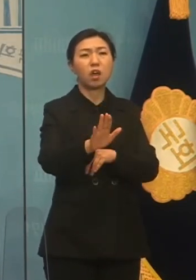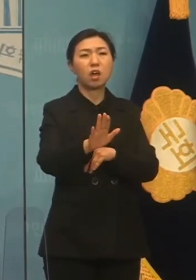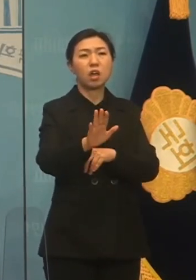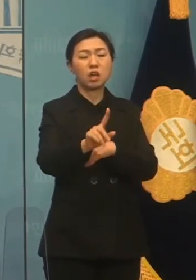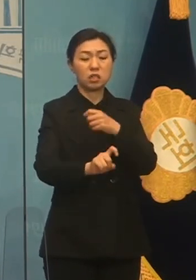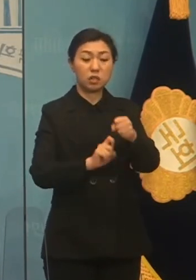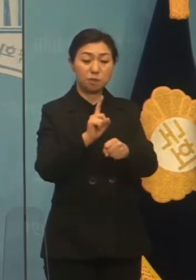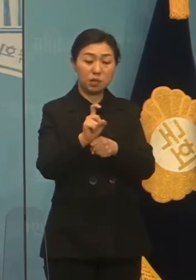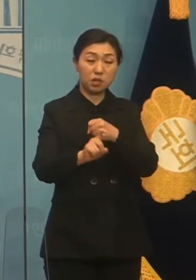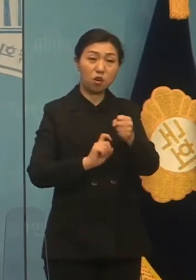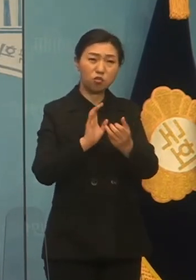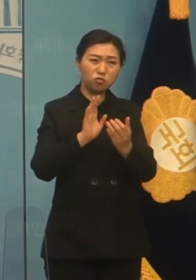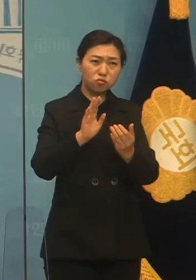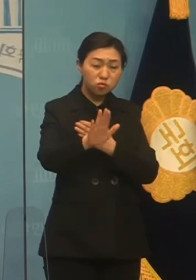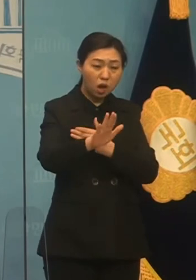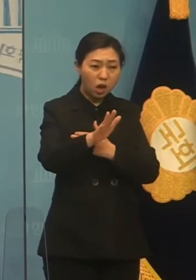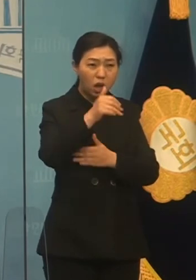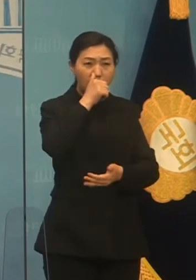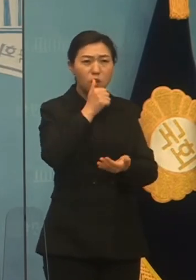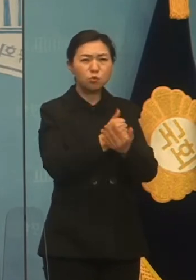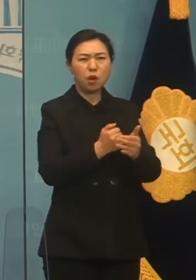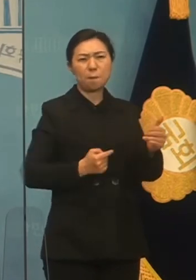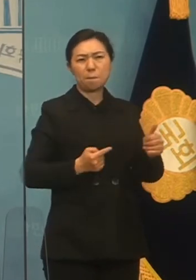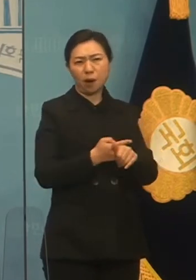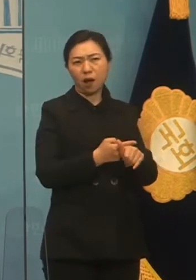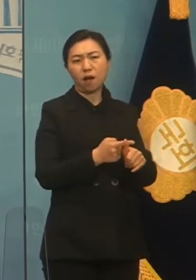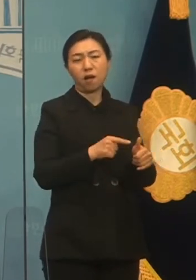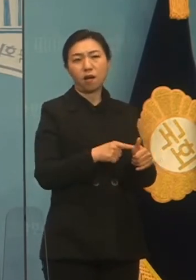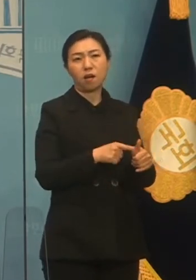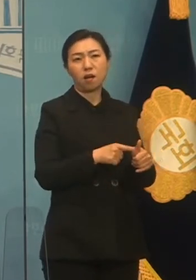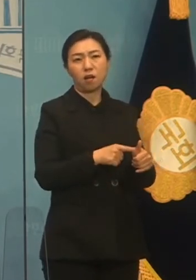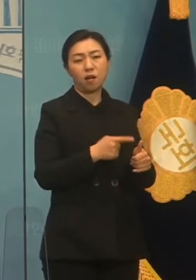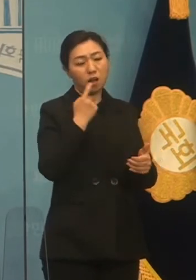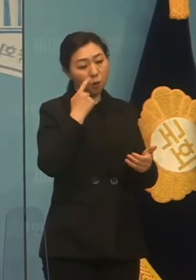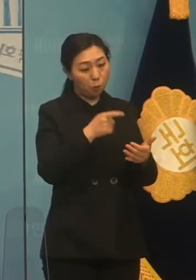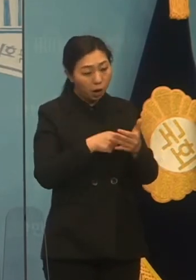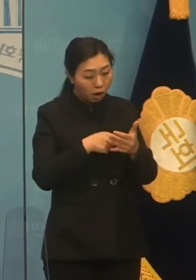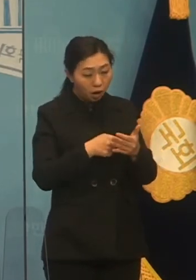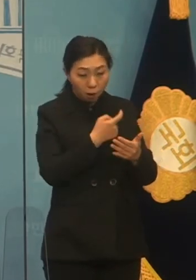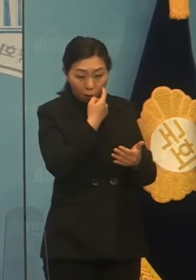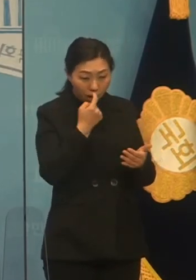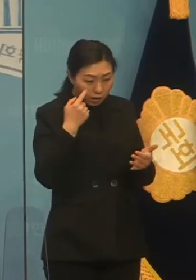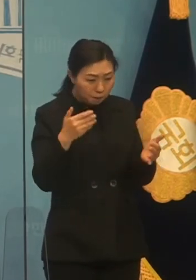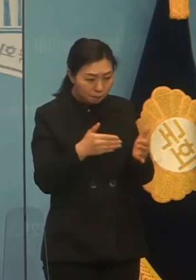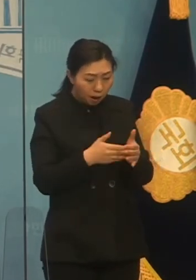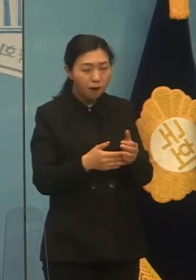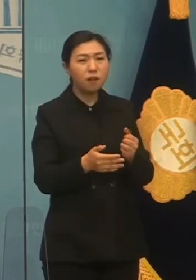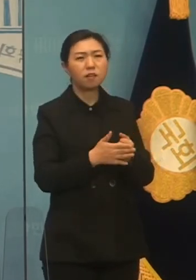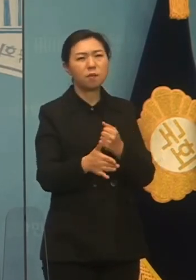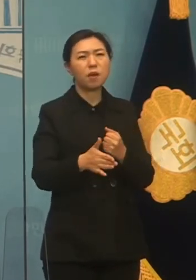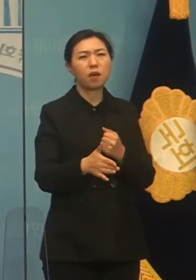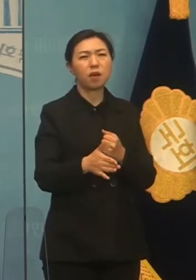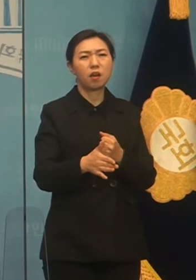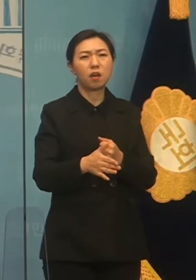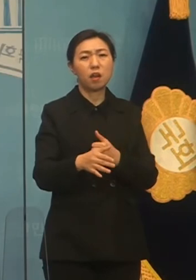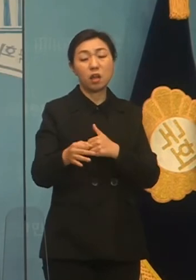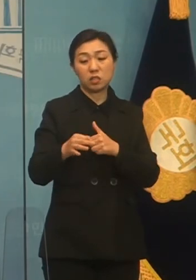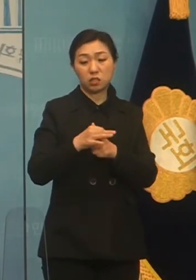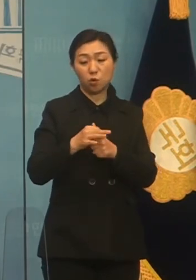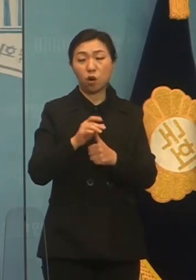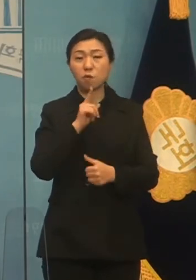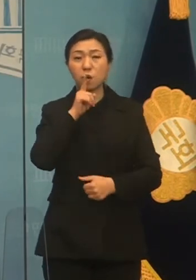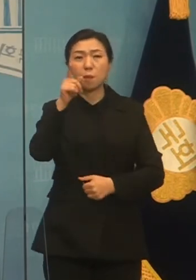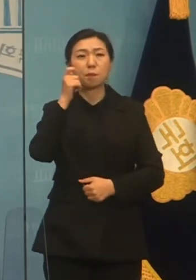구조 대상 범죄 피해로 밝혀졌기 때문에 구조금을 신청할 수 없습니다. 과거에는 사건이 발생한